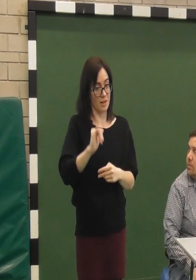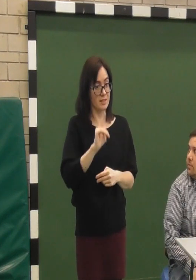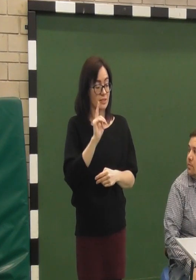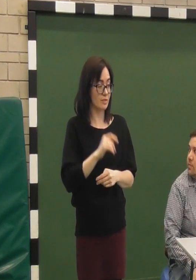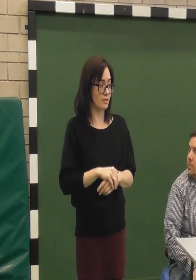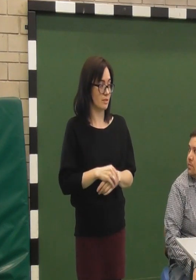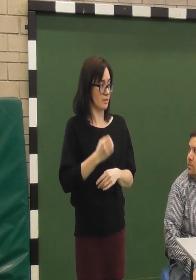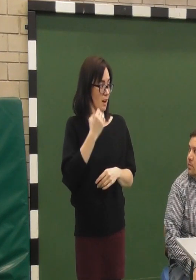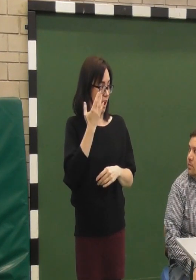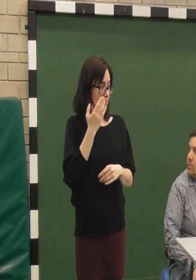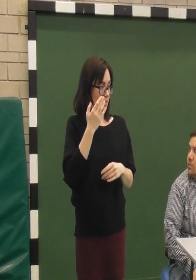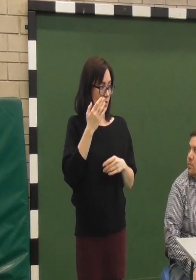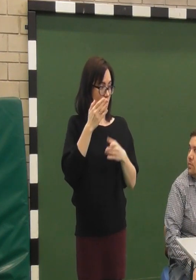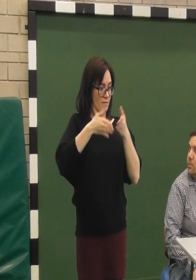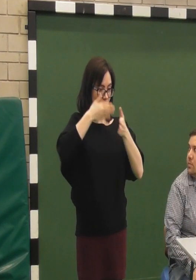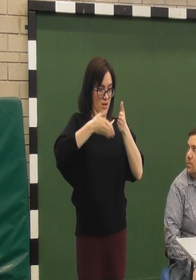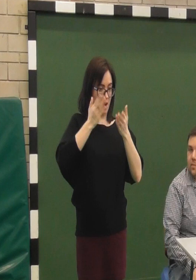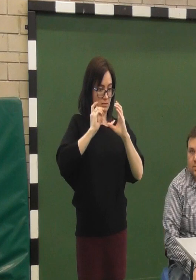Amikor megérkeztünk, akkor